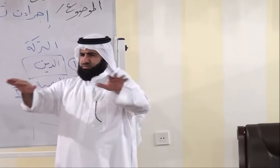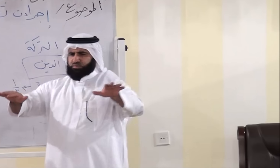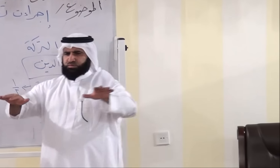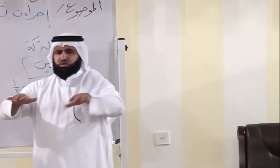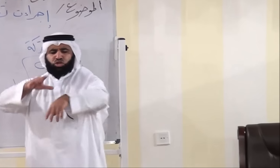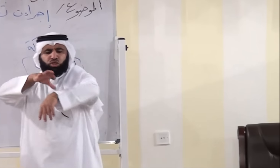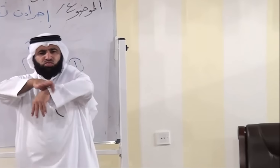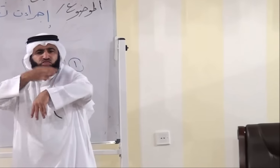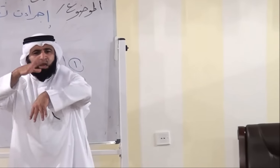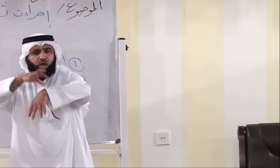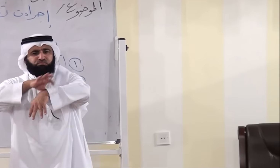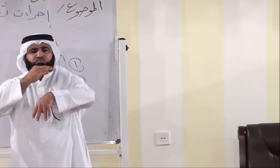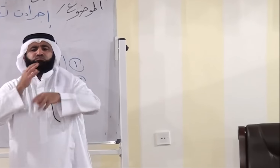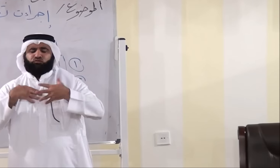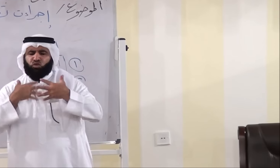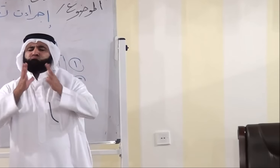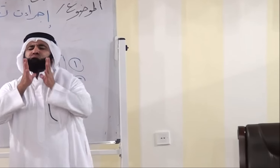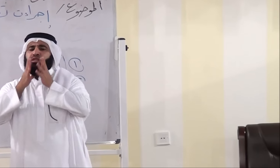ساعات، مجوهرات،